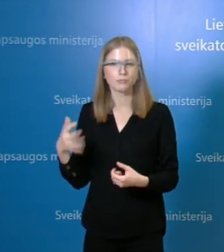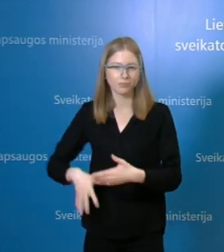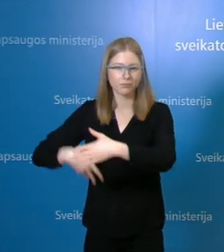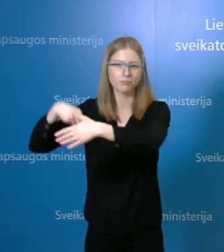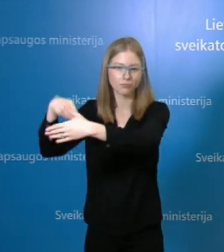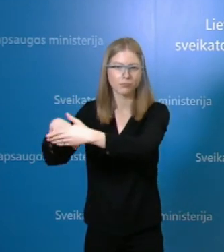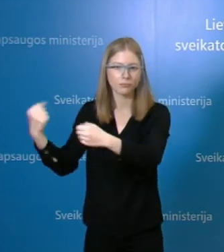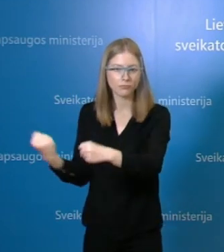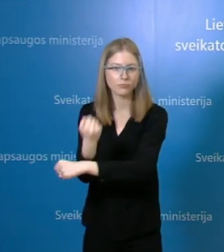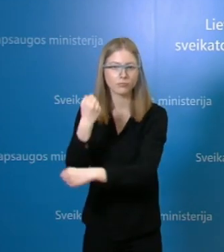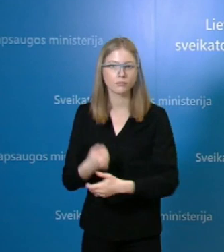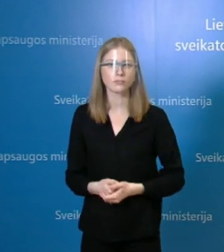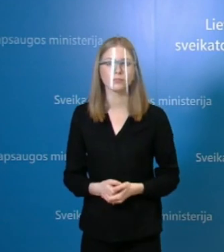kaštai